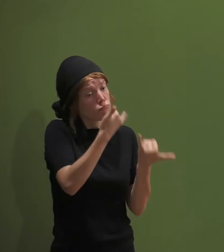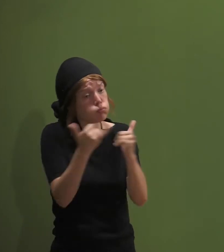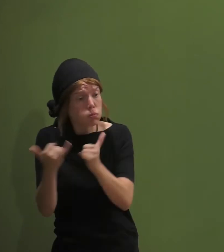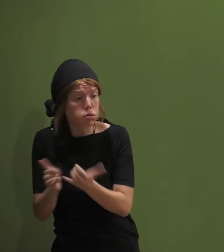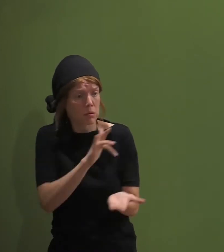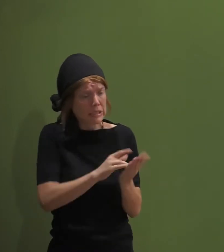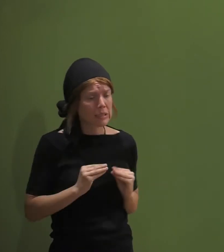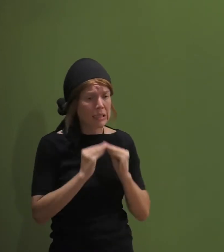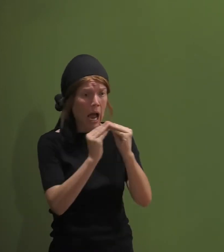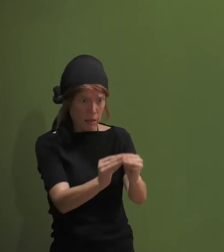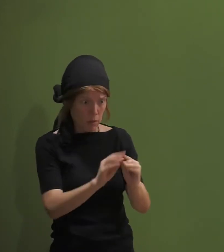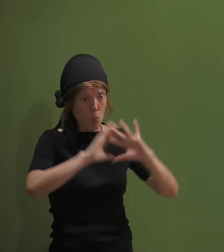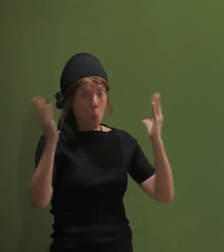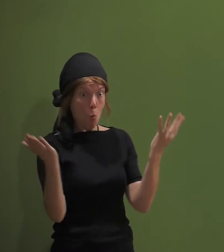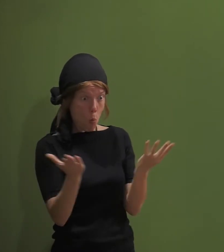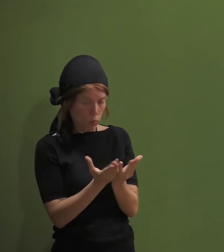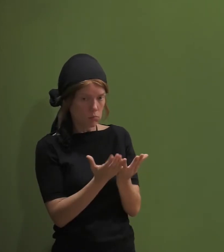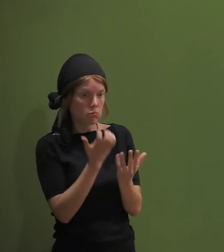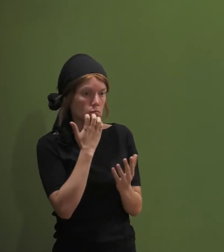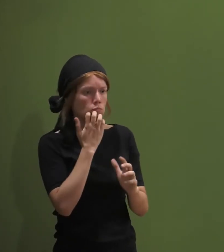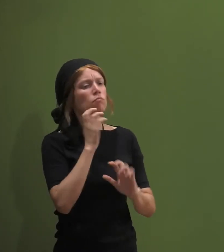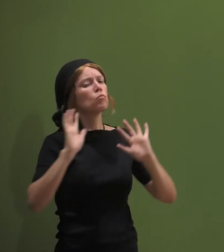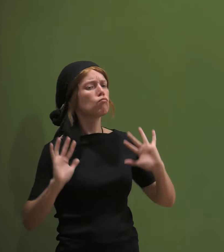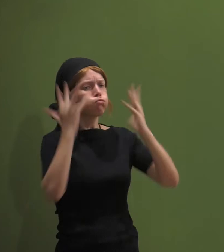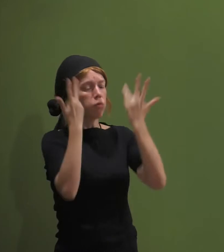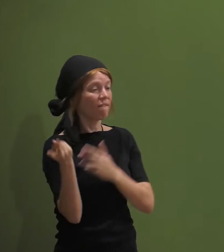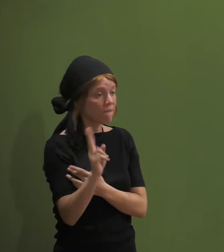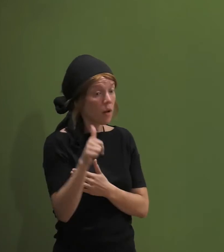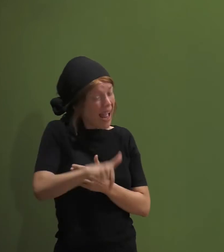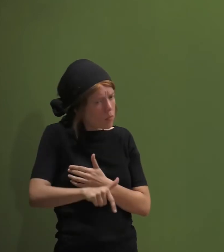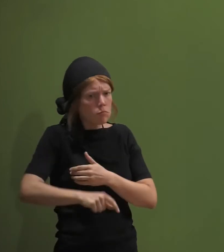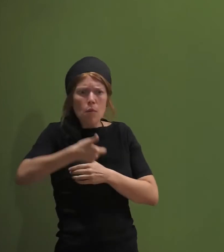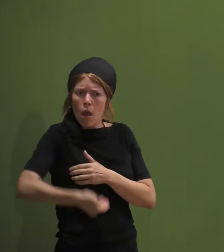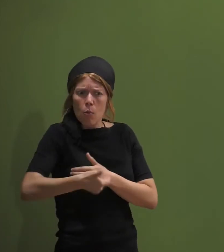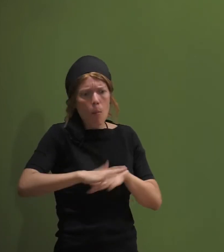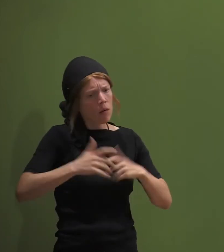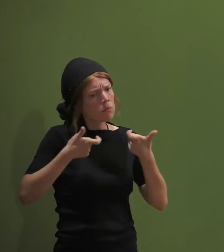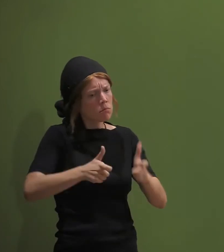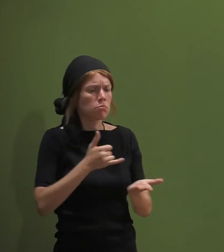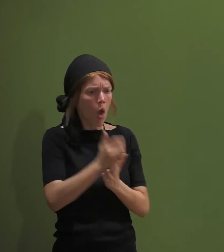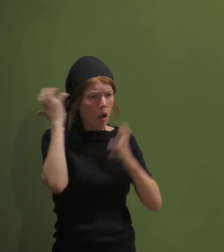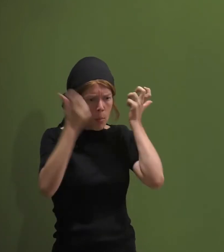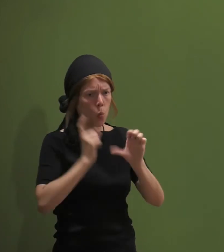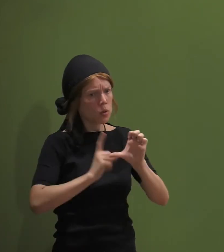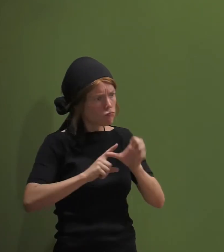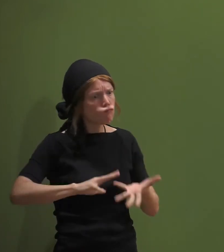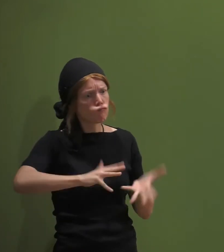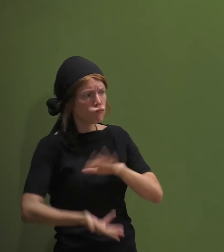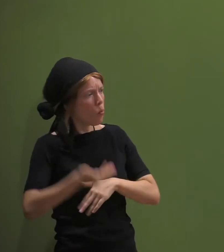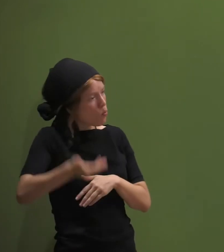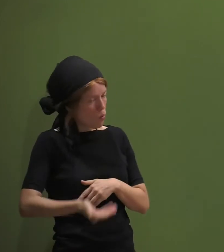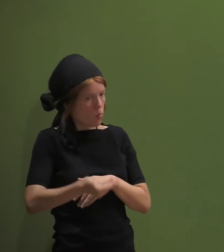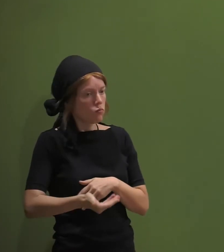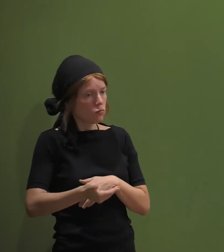estaban produciendo en la agricultura mundial, como la llamada Revolución Verde, son la clave de la transformación del sector agropecuario extremeño, que lo ha